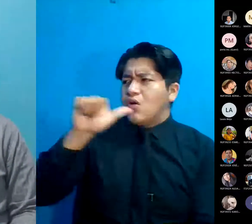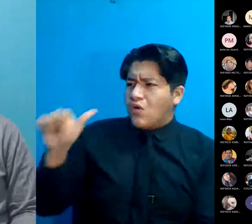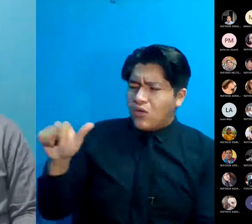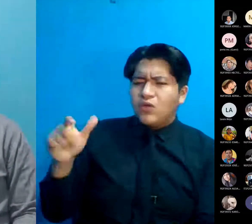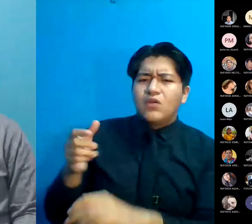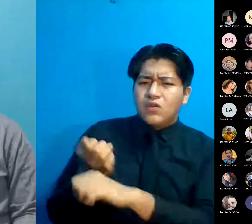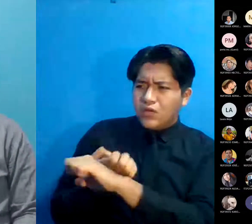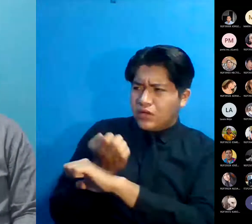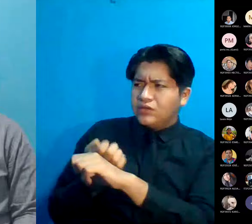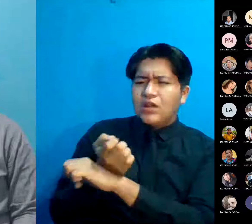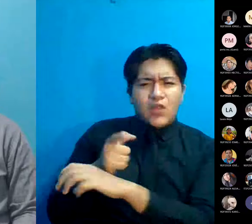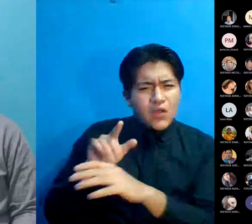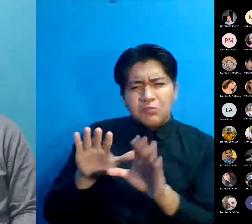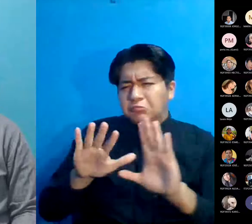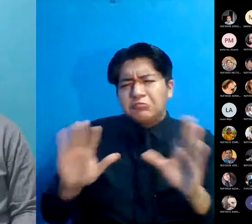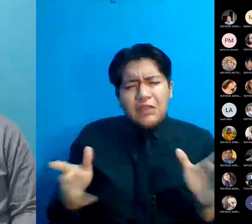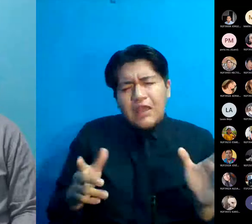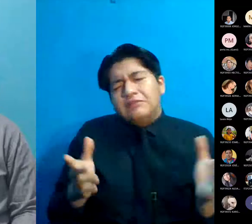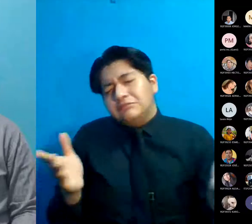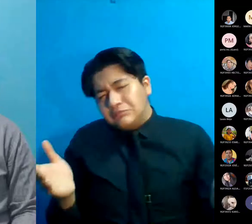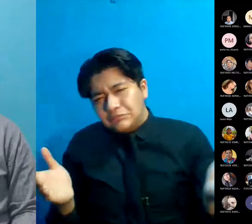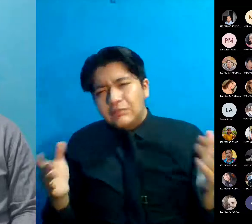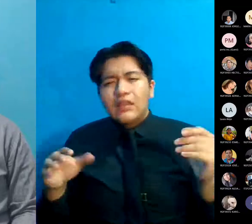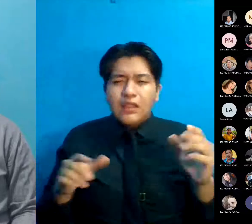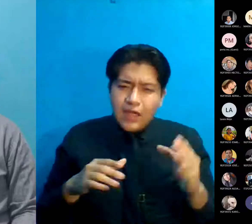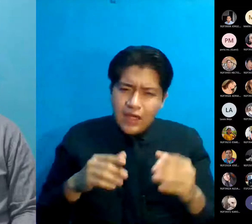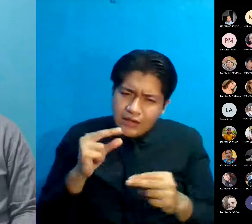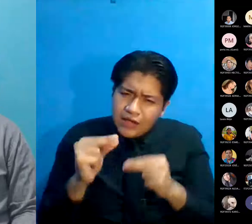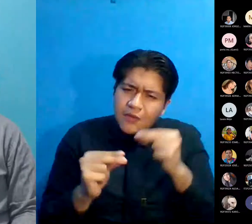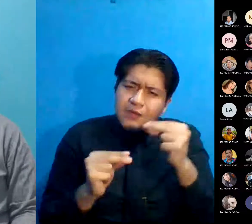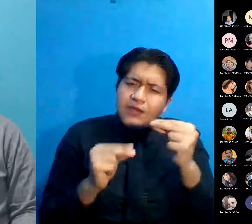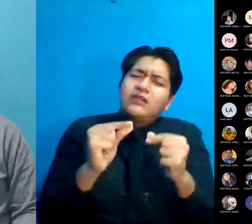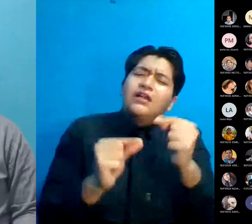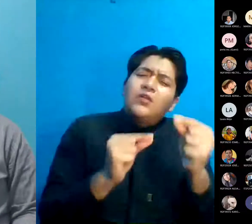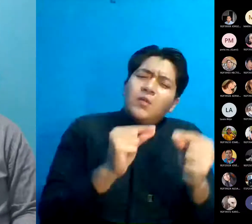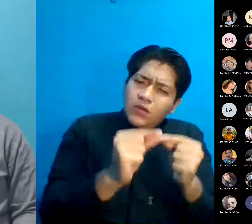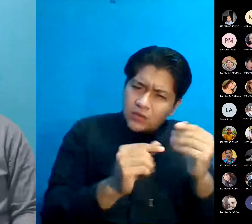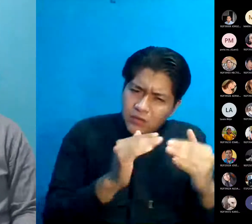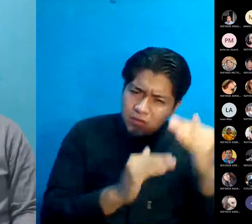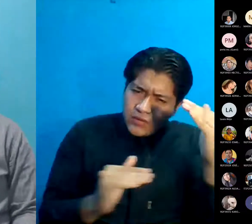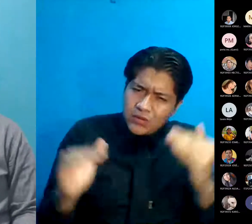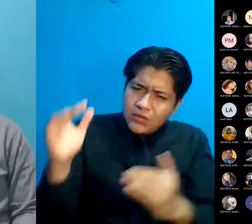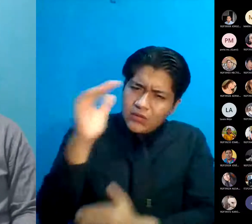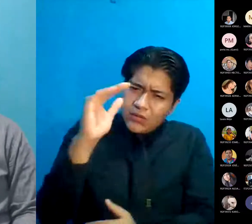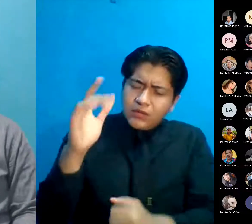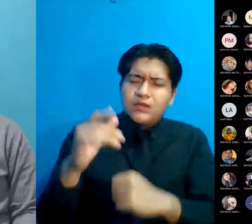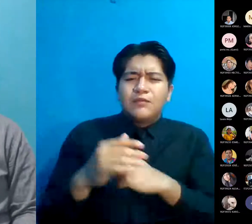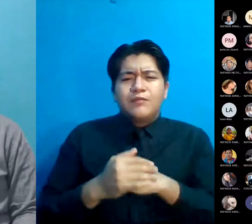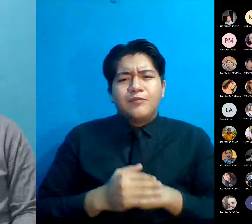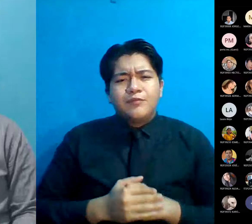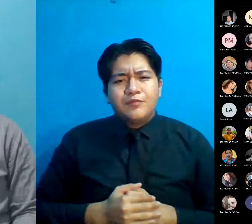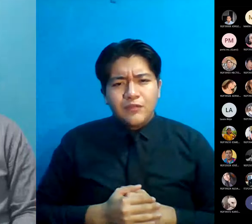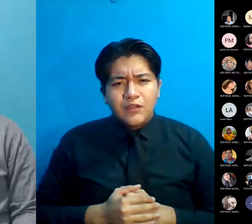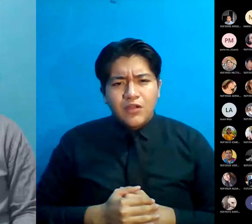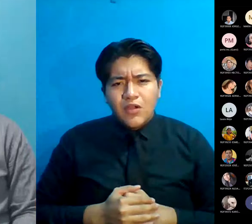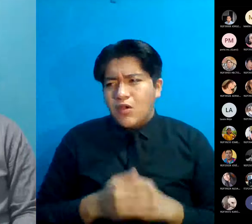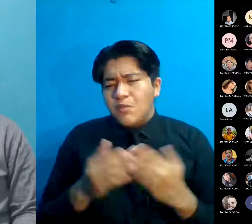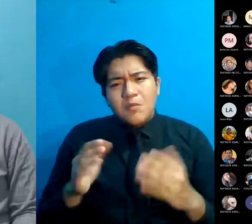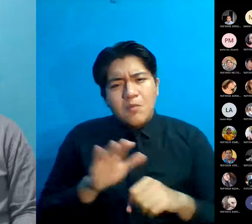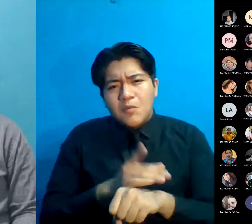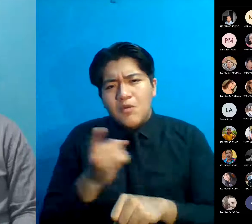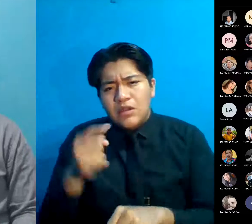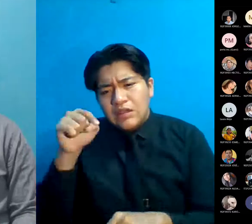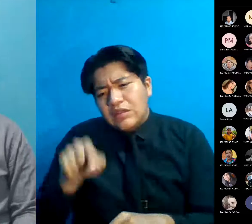se ha avanzado en esto, en religiones de corte cristiano, podemos decirlo así, pues también se han hecho muchísimos